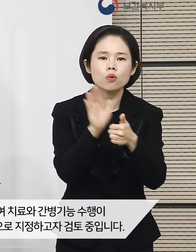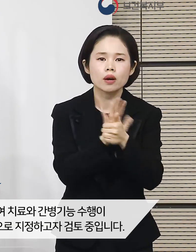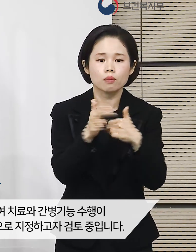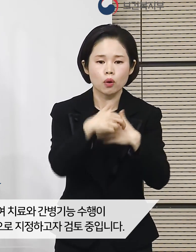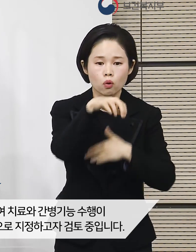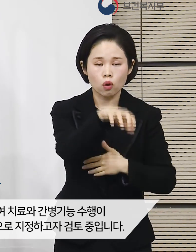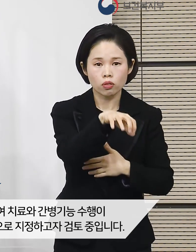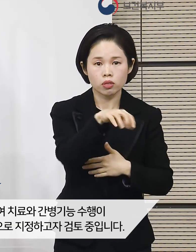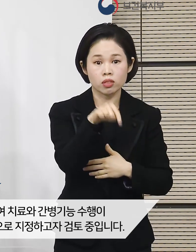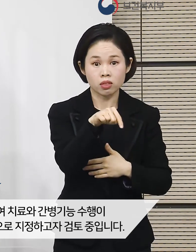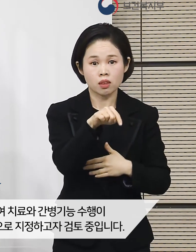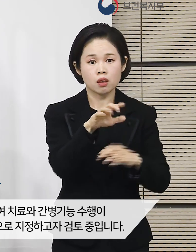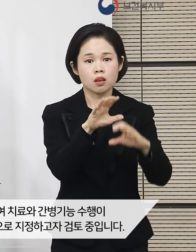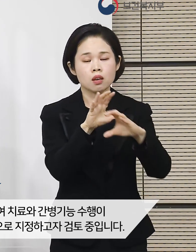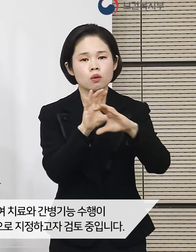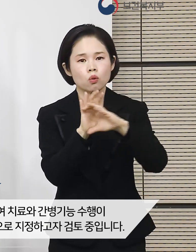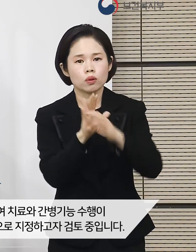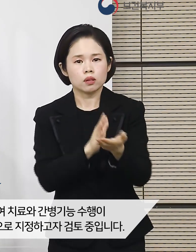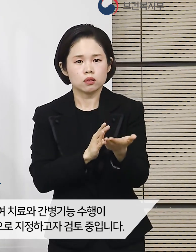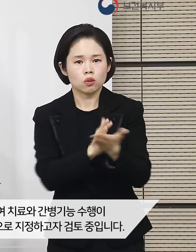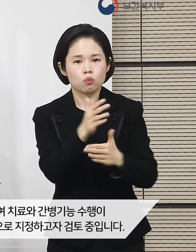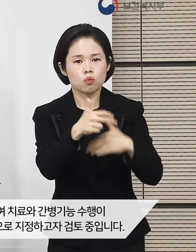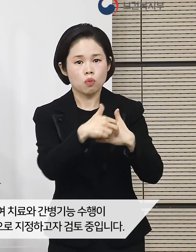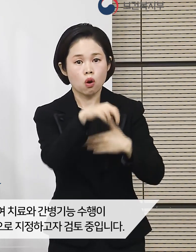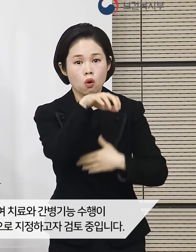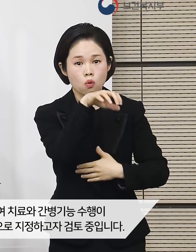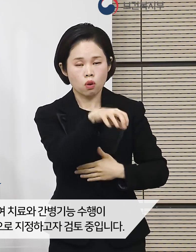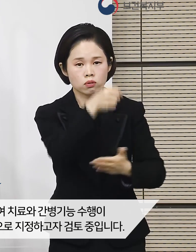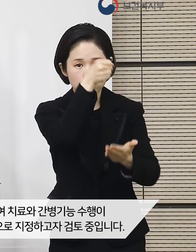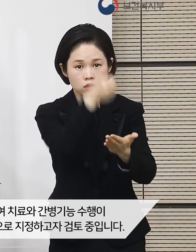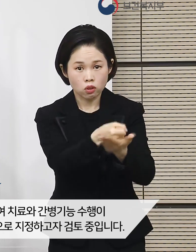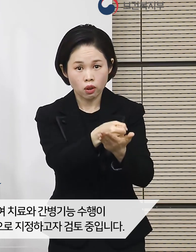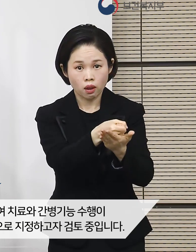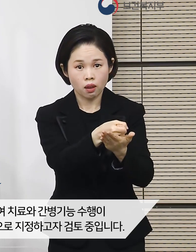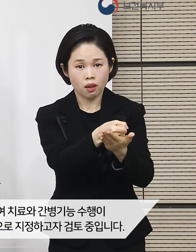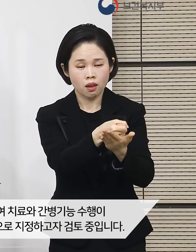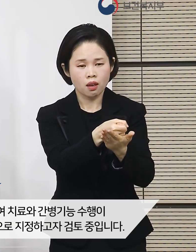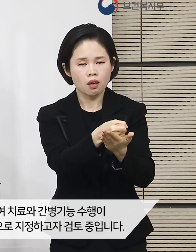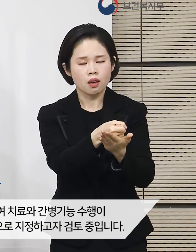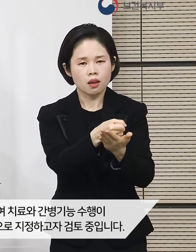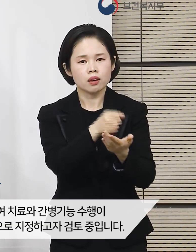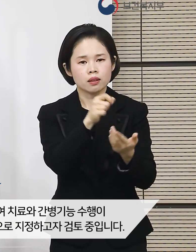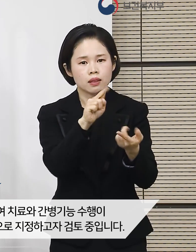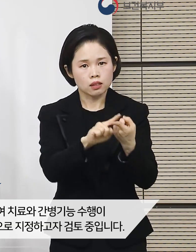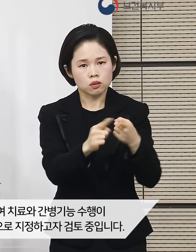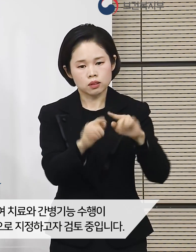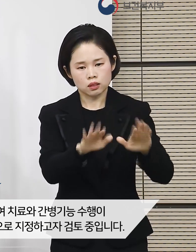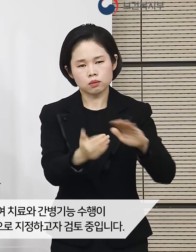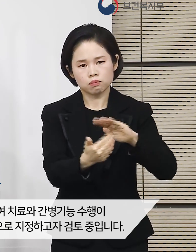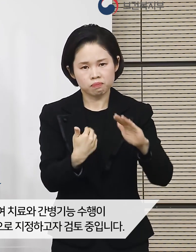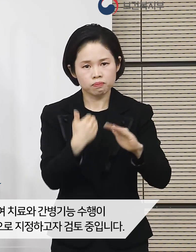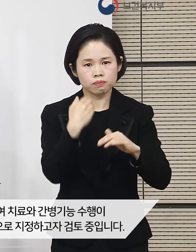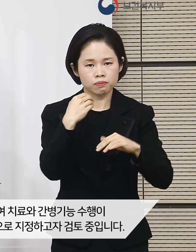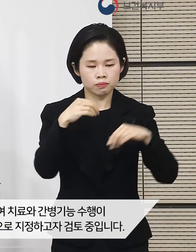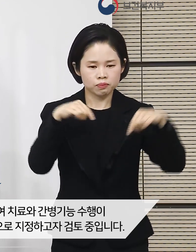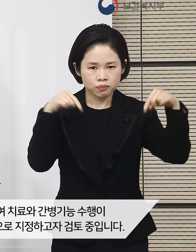내 요양병원 등을 감염병 전담 요양병원으로 지정하고자 검토